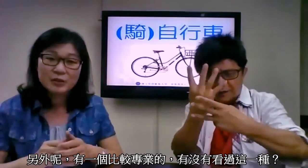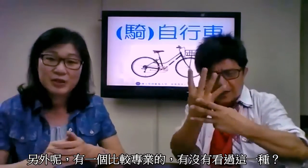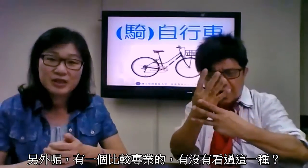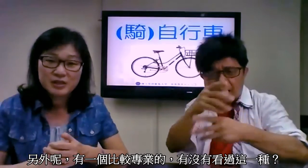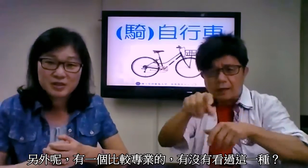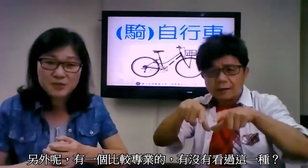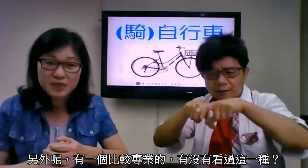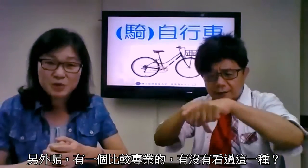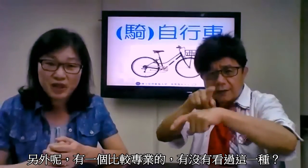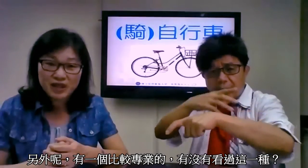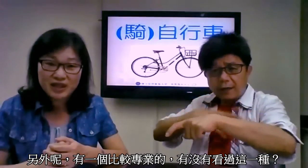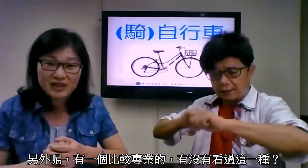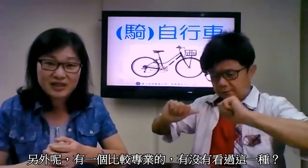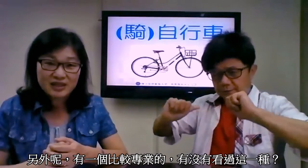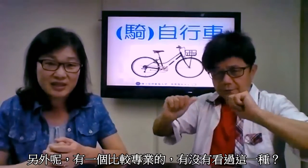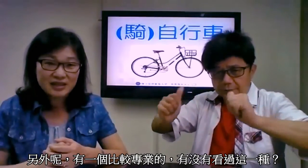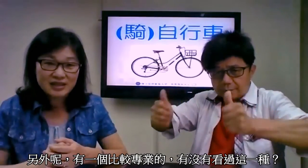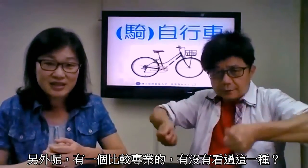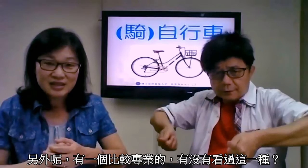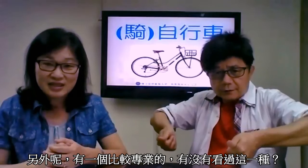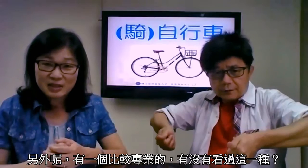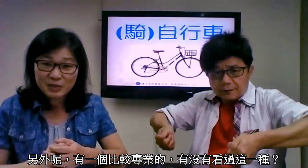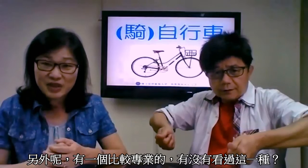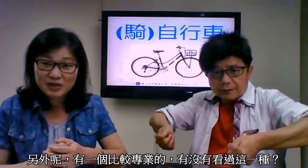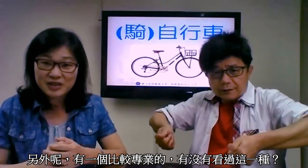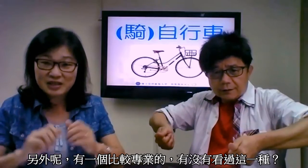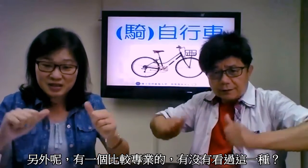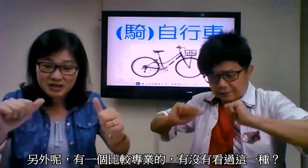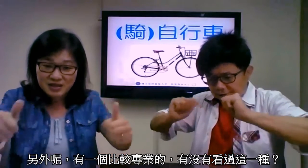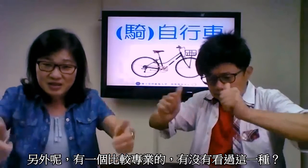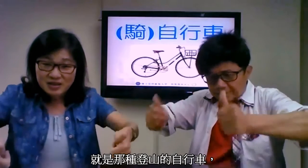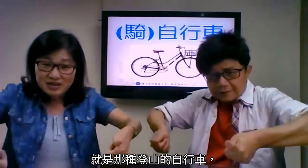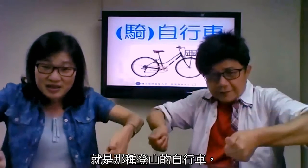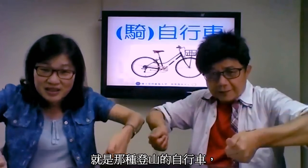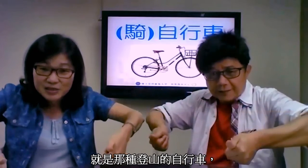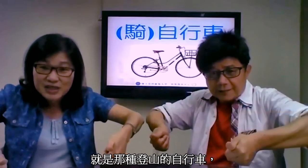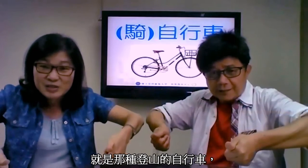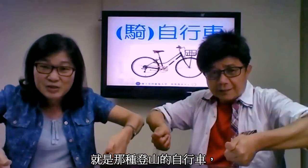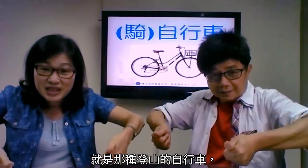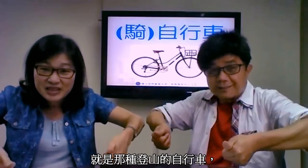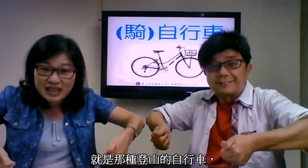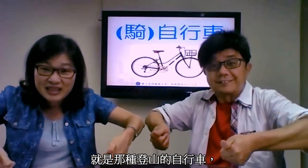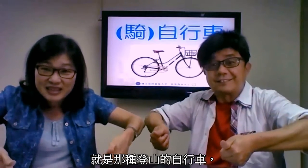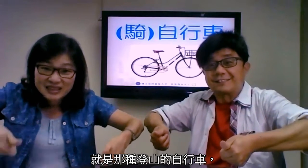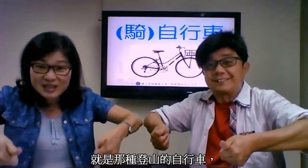一个比较专业的，有没有看过这一种？就是那种登山的那